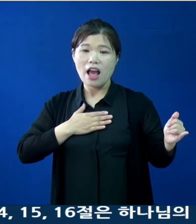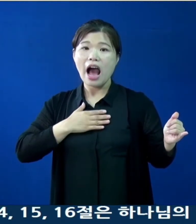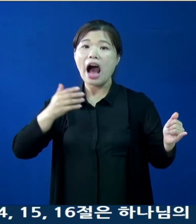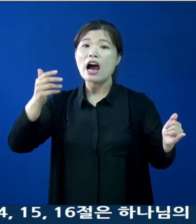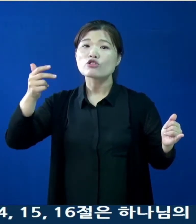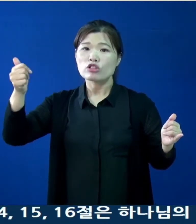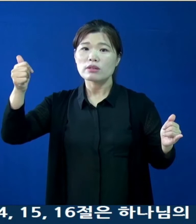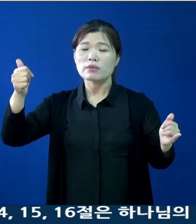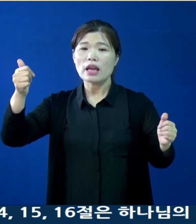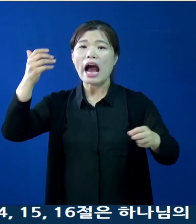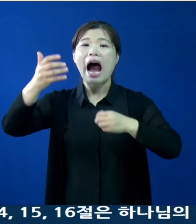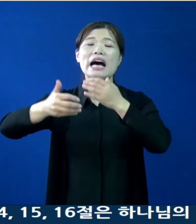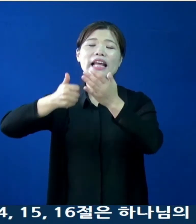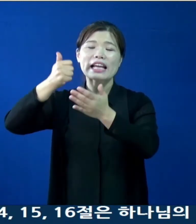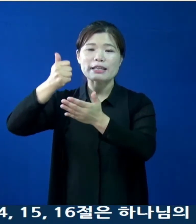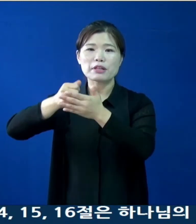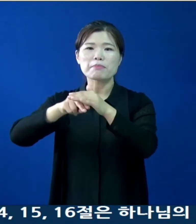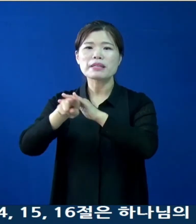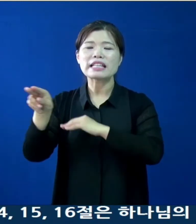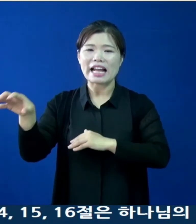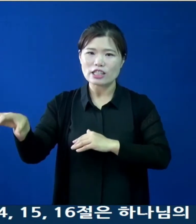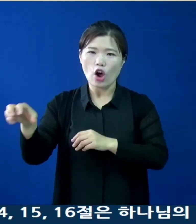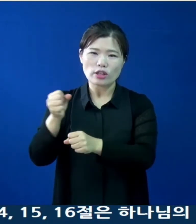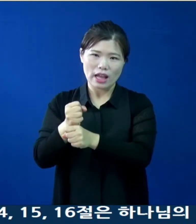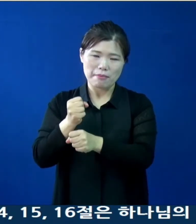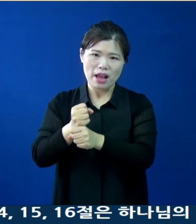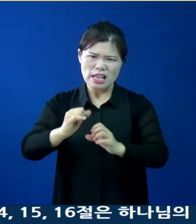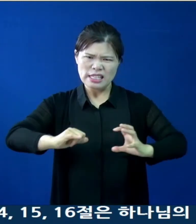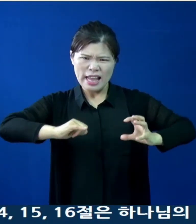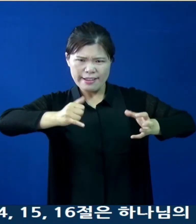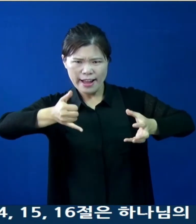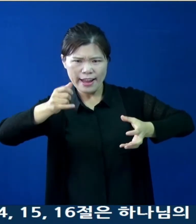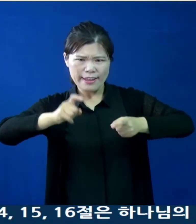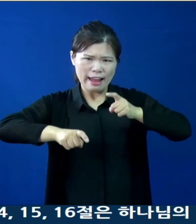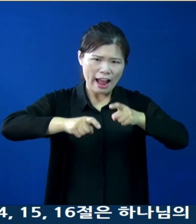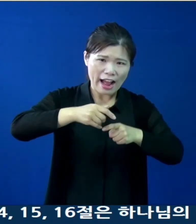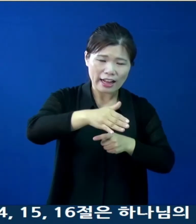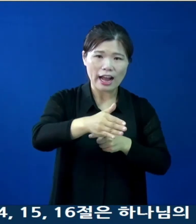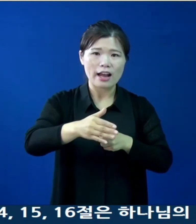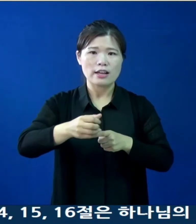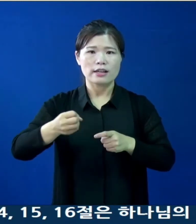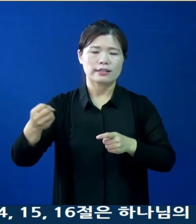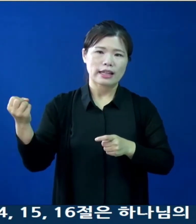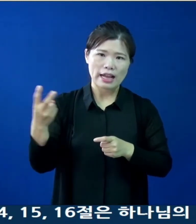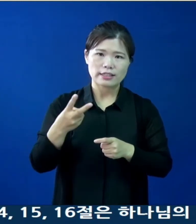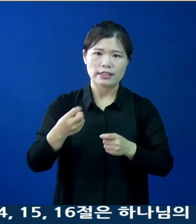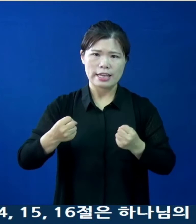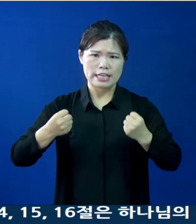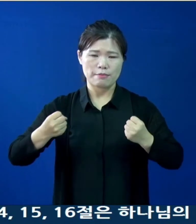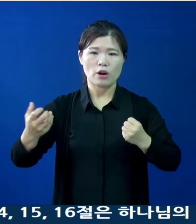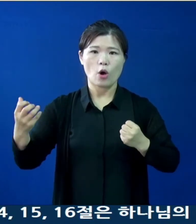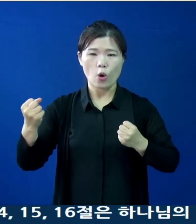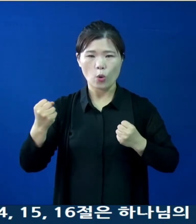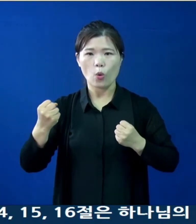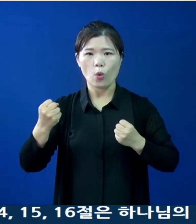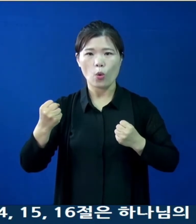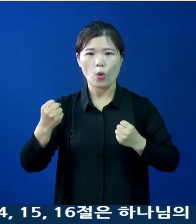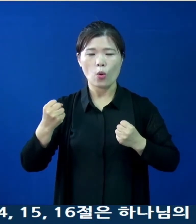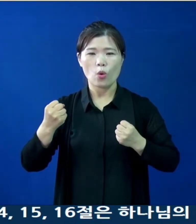하나님을 피난처 삼아 세상에 나아가 다시 한번 힘을 얻고 나아가는 그 하나님의 백성을